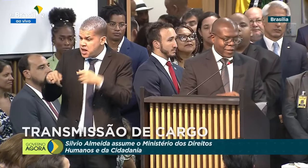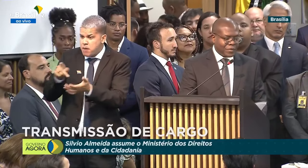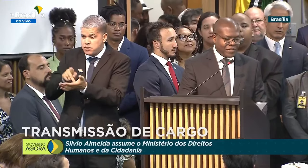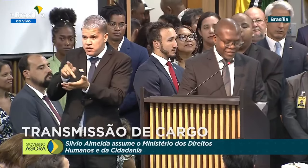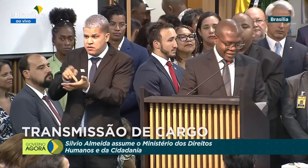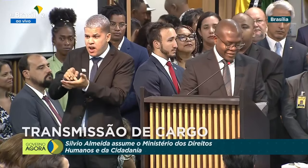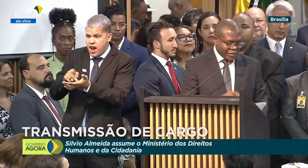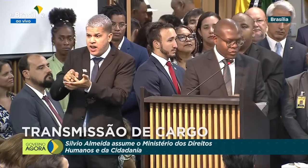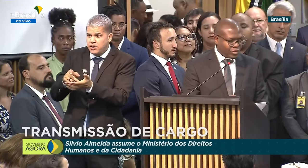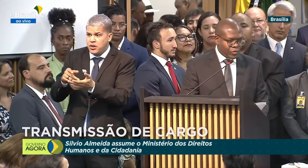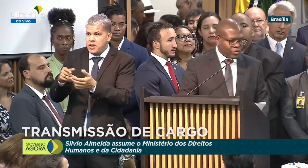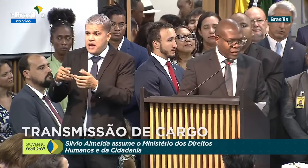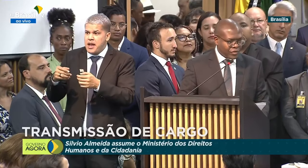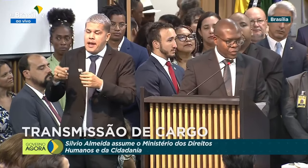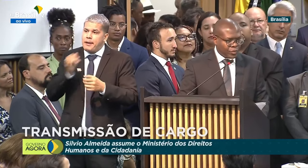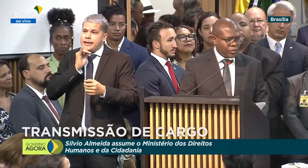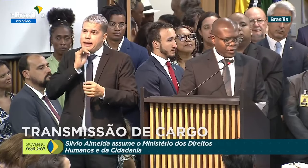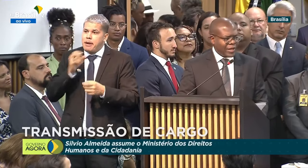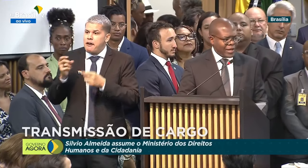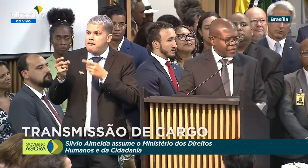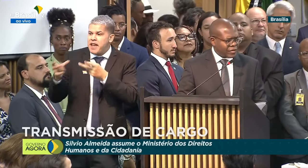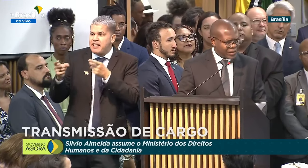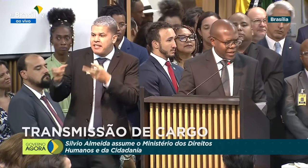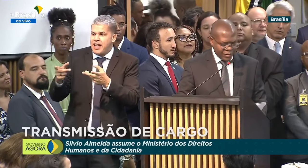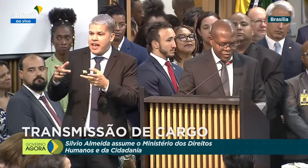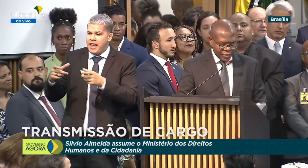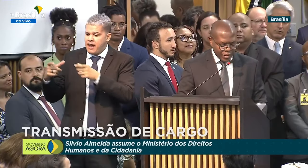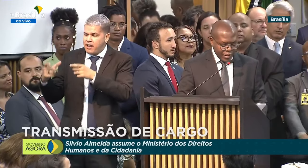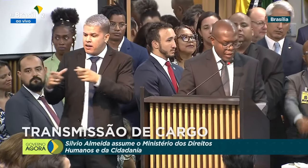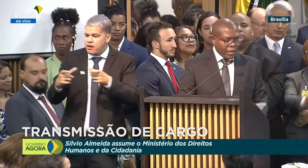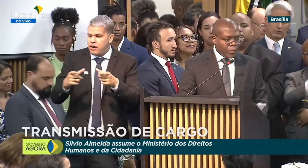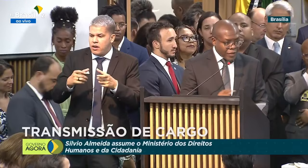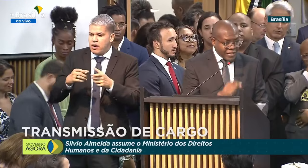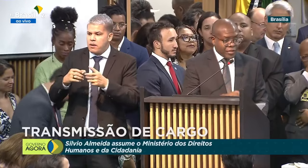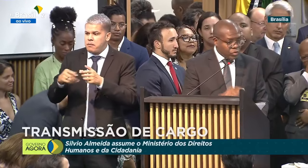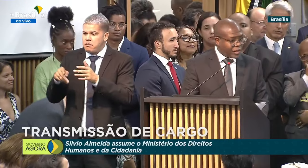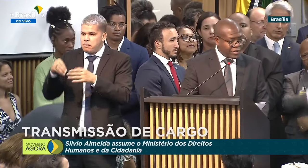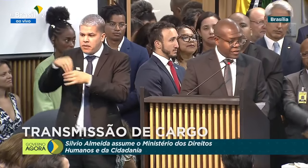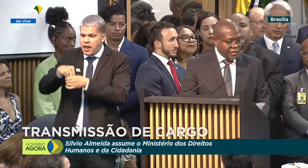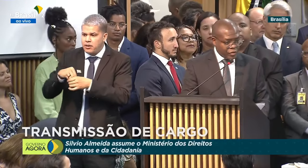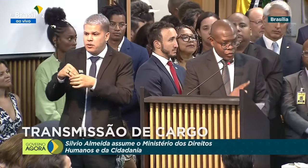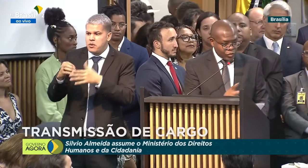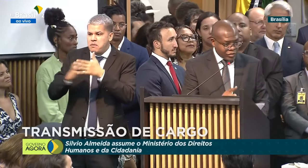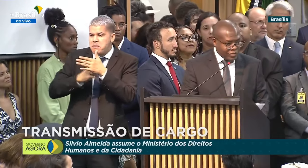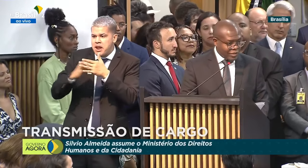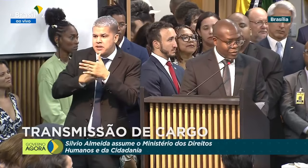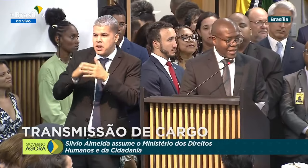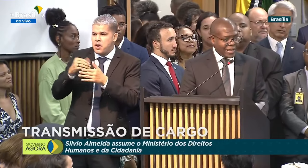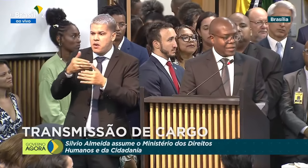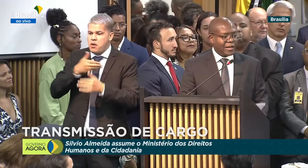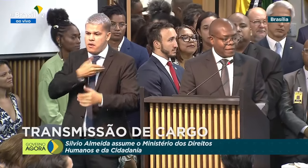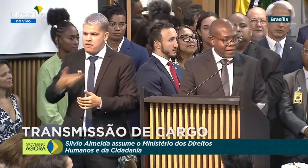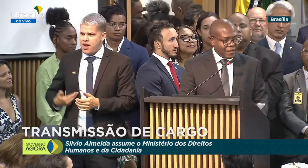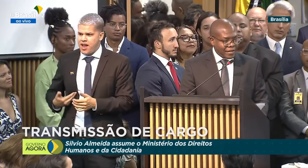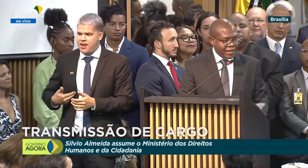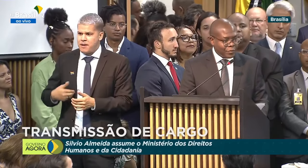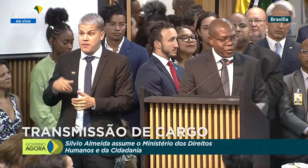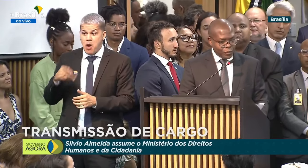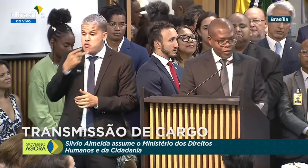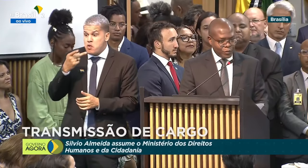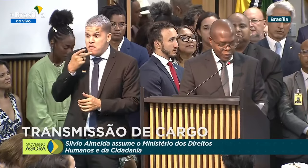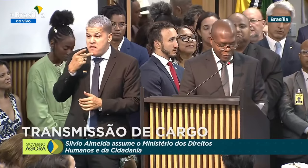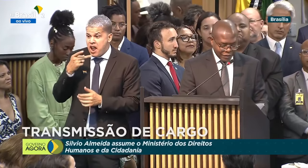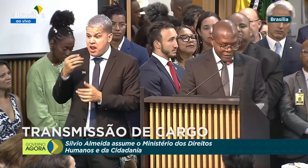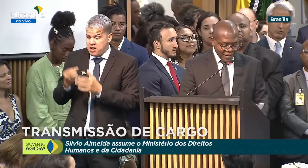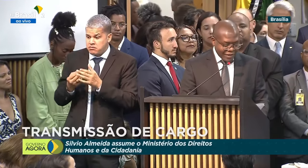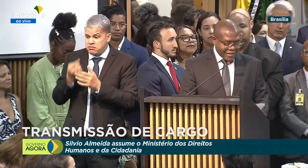sucateamento da privatização do desmonto serviço público não é essa que nós queremos e o presidente Lula disse isso eu não tô dizendo nada é